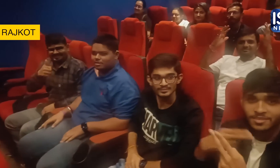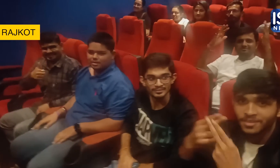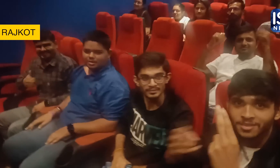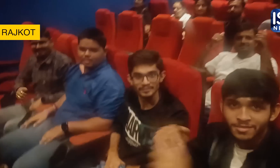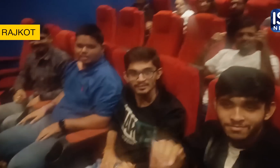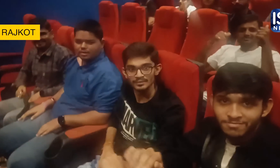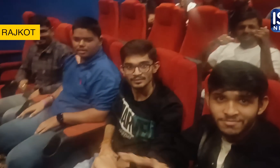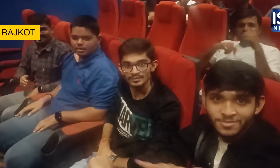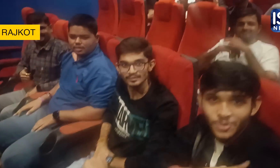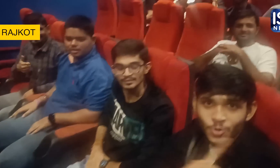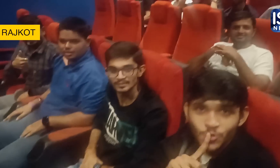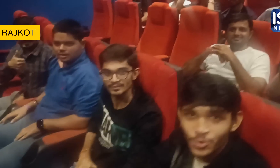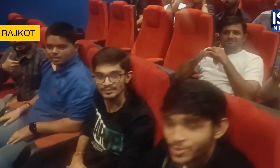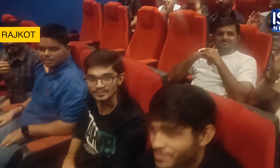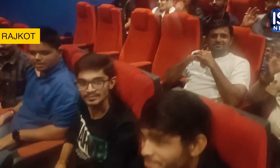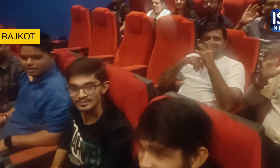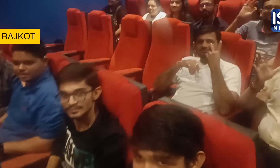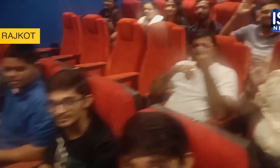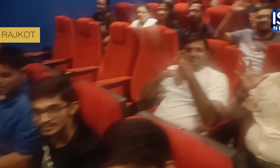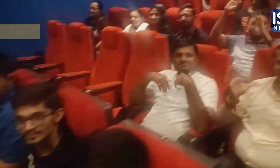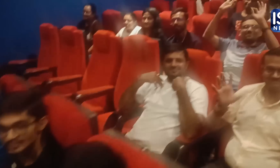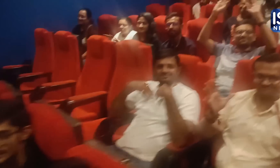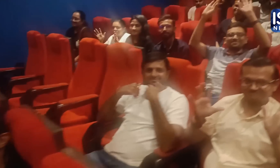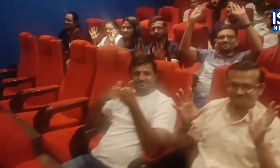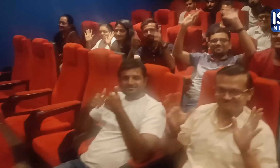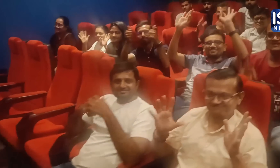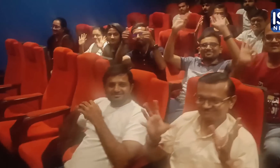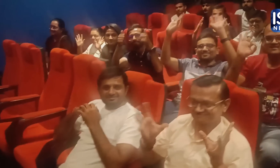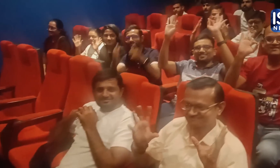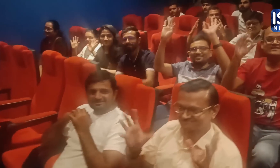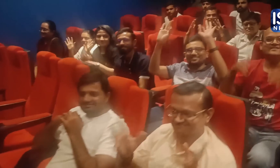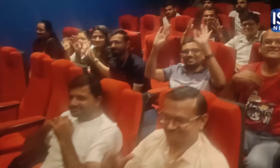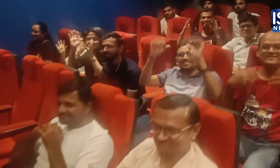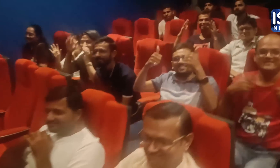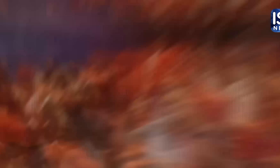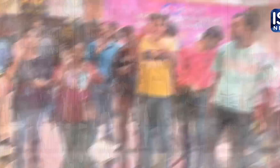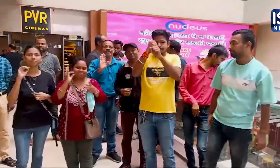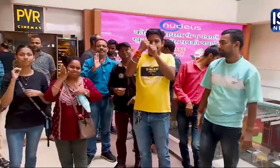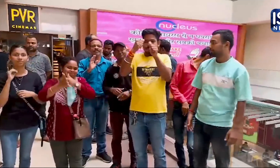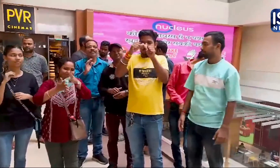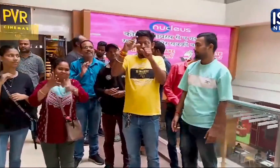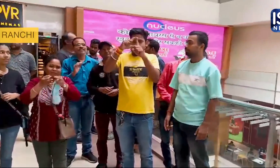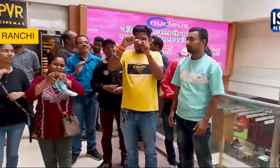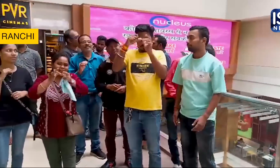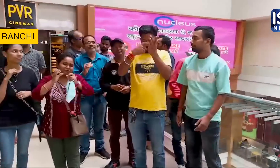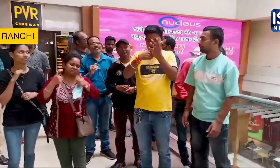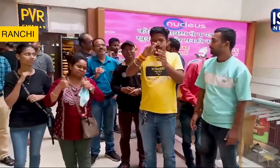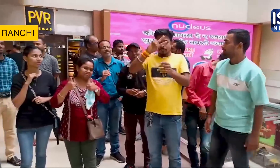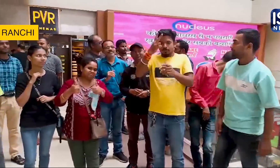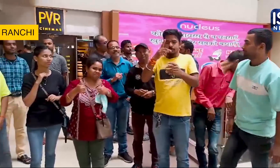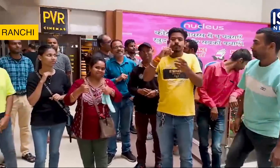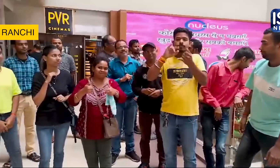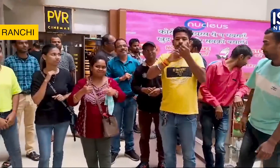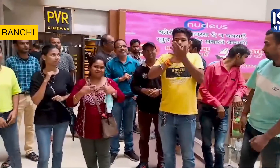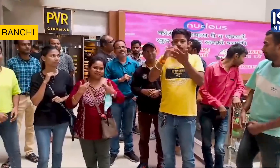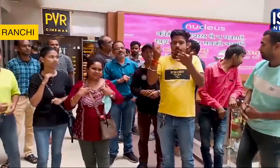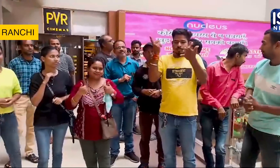मेरे रोंगटे खड़े हो गए। बहुत खुश है। ये बहुत इंस्पायरिंग था गदर 2 को आईएसएल इंटरप्रिटेशन